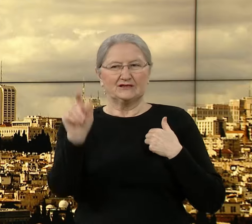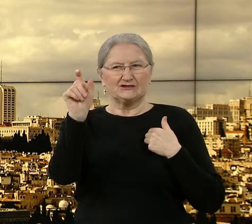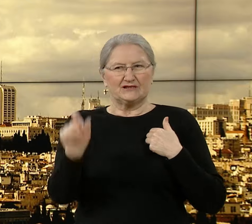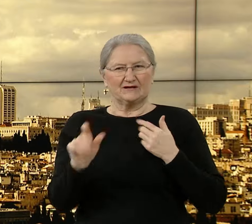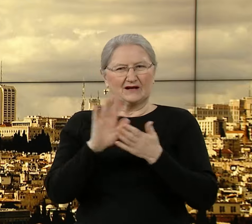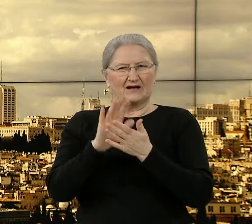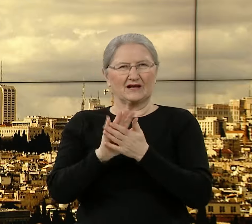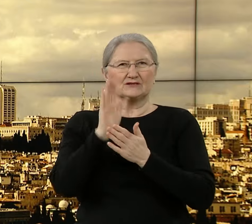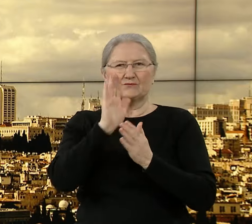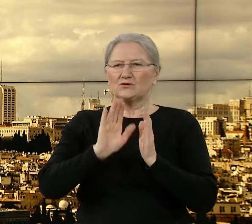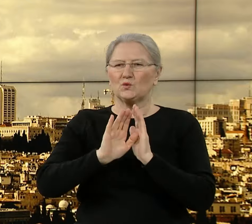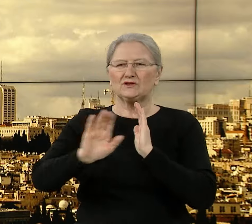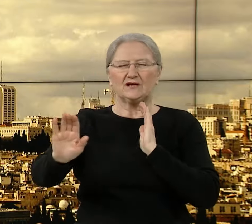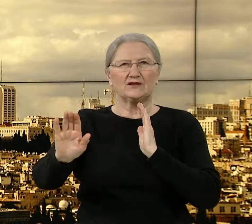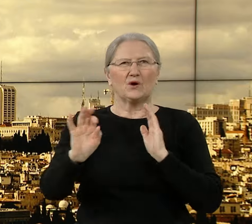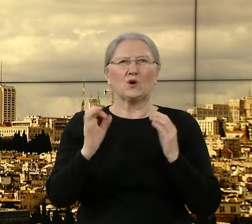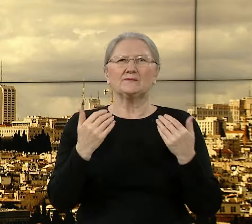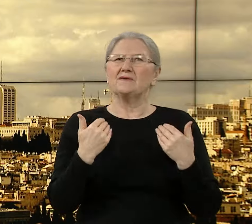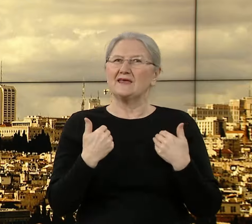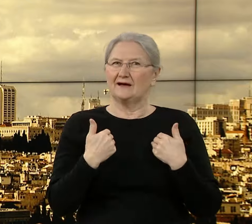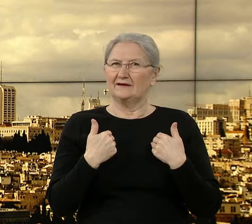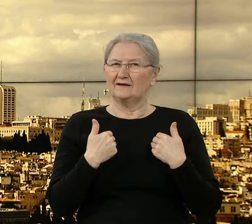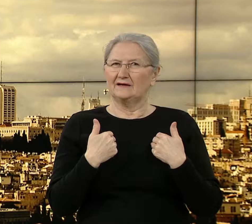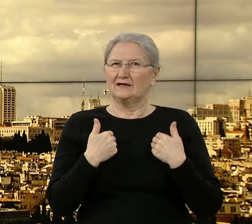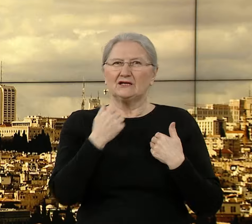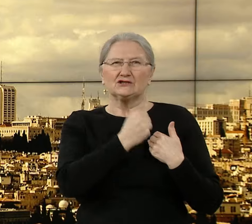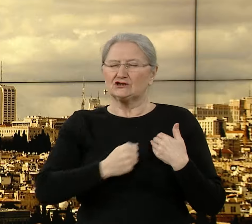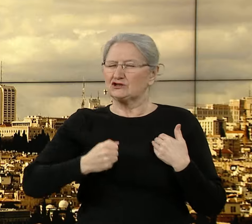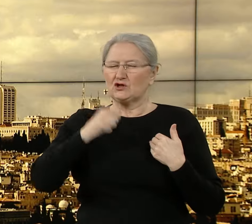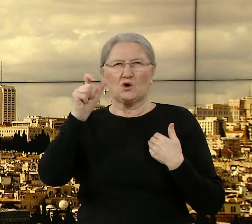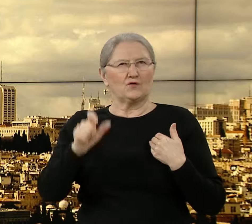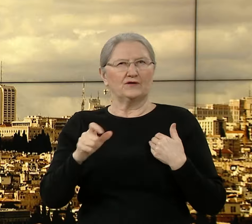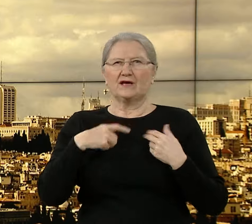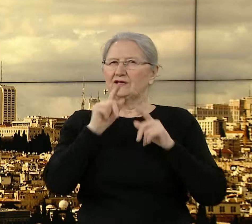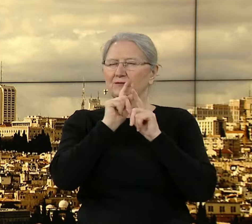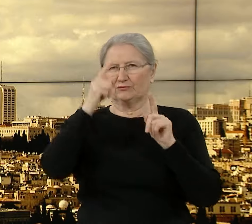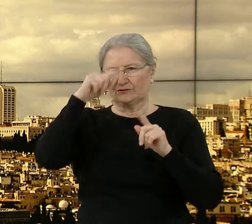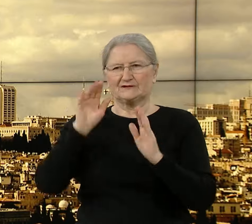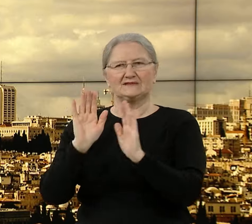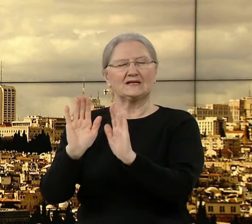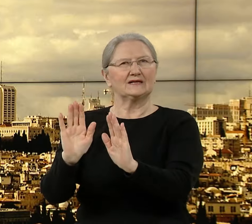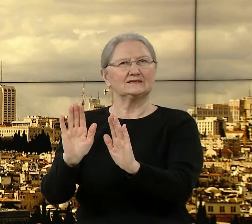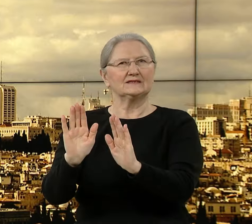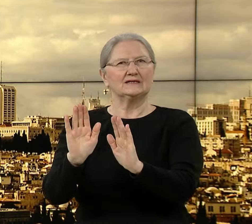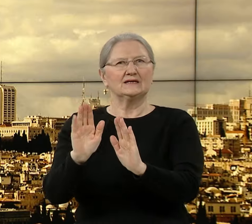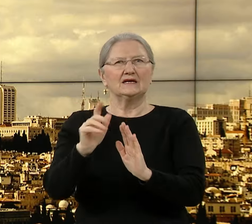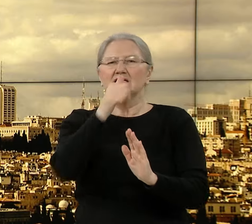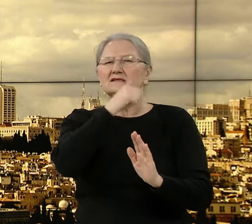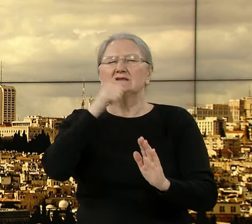Сердце развращённое Будет удалено от меня. Слова я не буду знать, Тайно